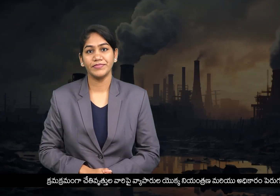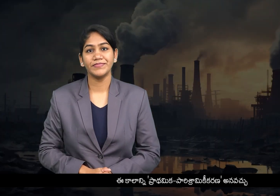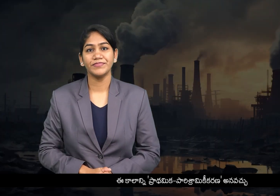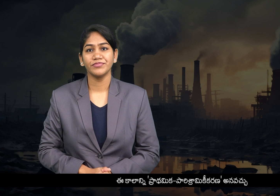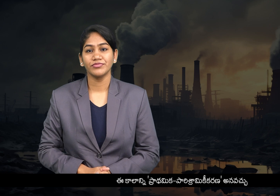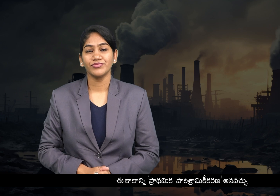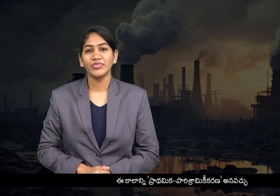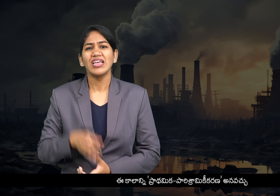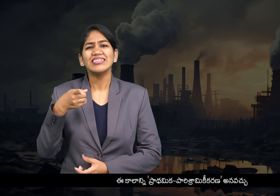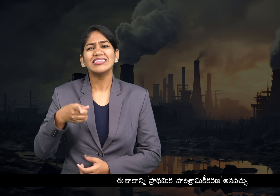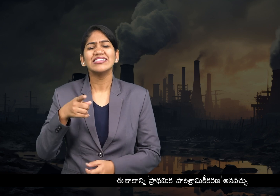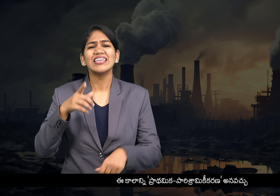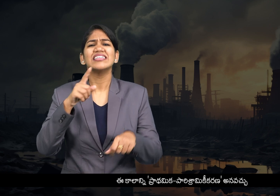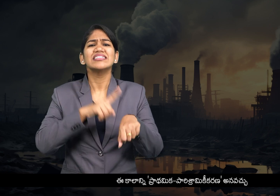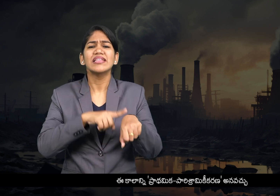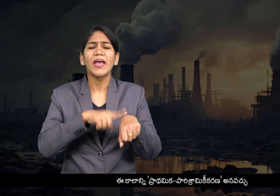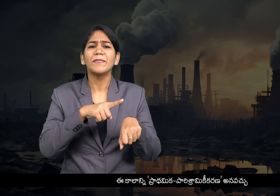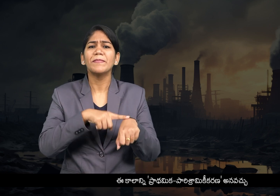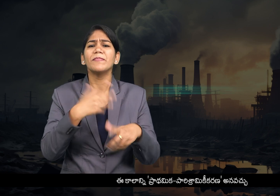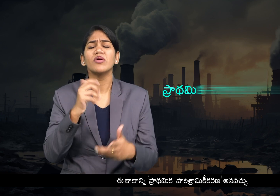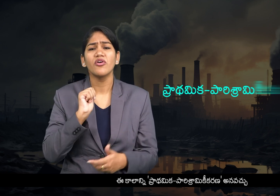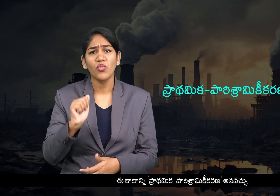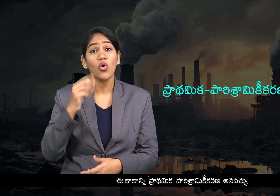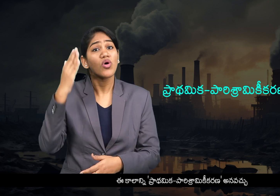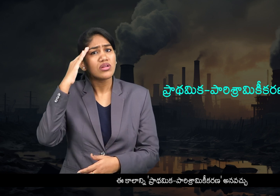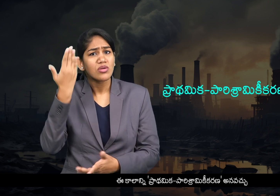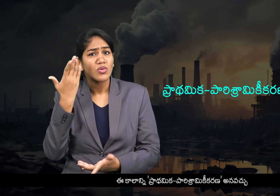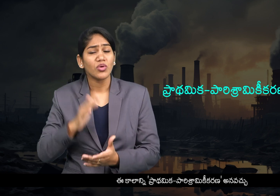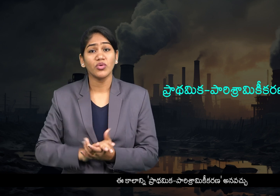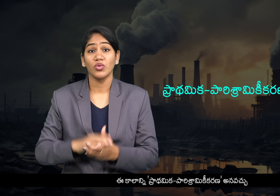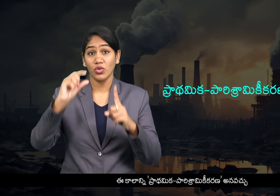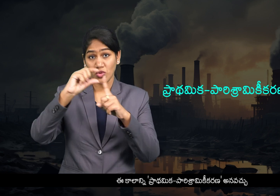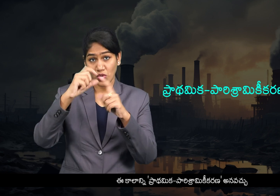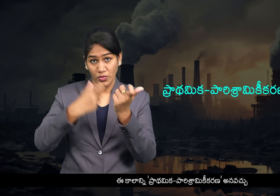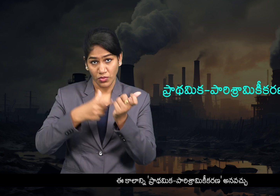ఈ కాలాన్ని ప్రాథమిక పారిశ్రామికీకరణ అనవచ్చు.